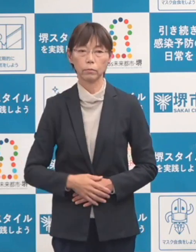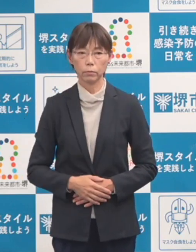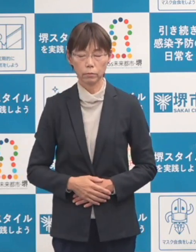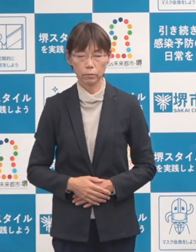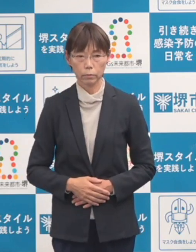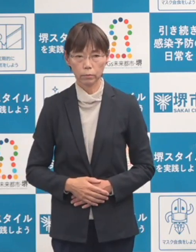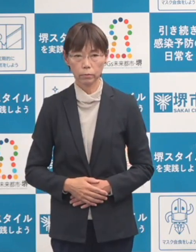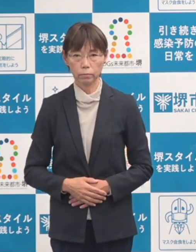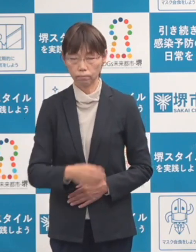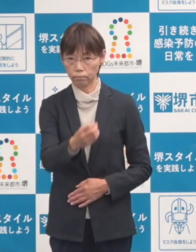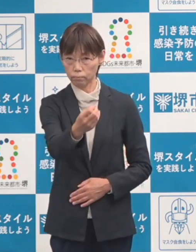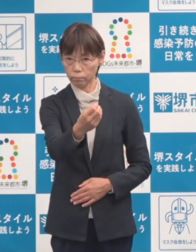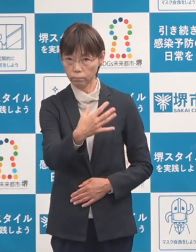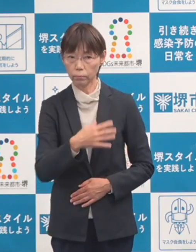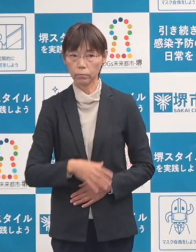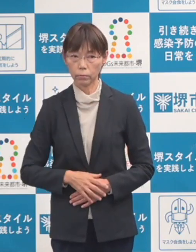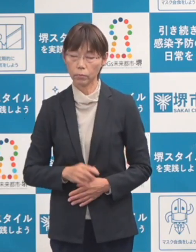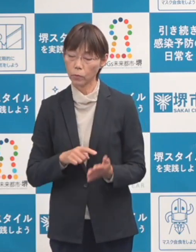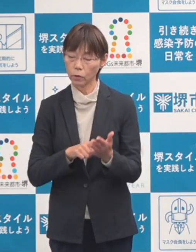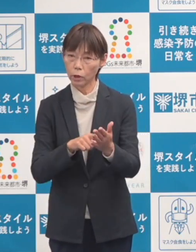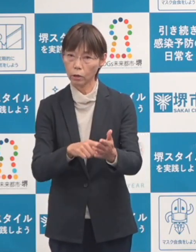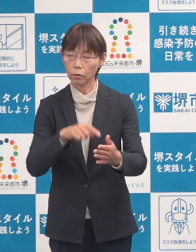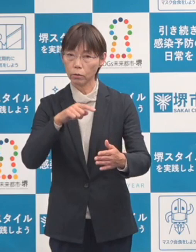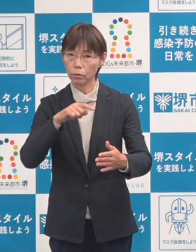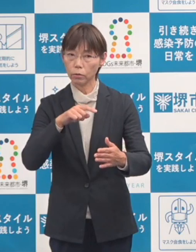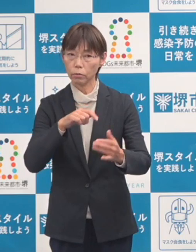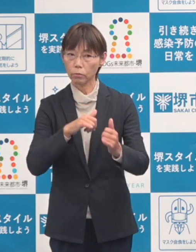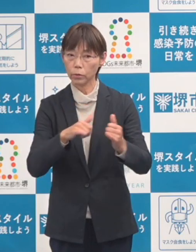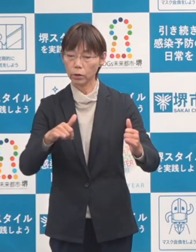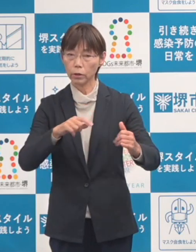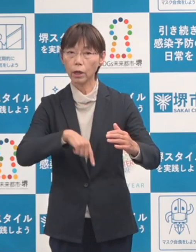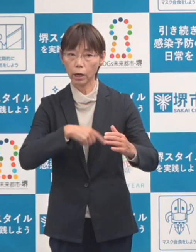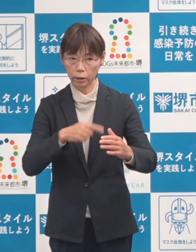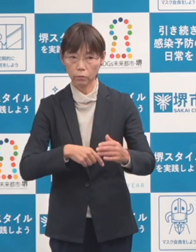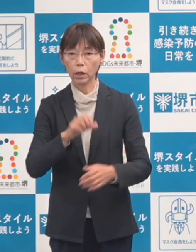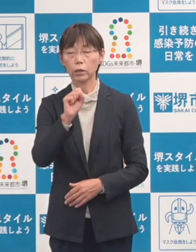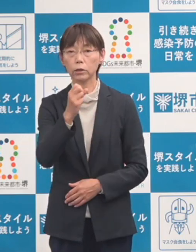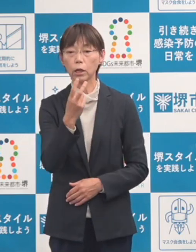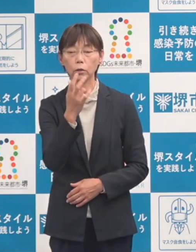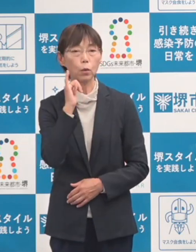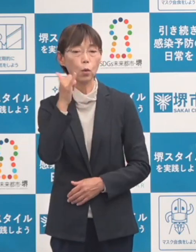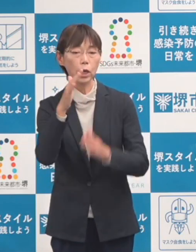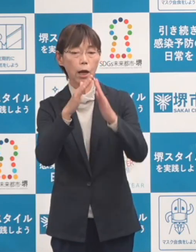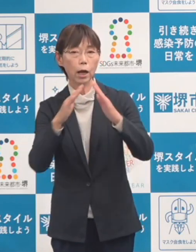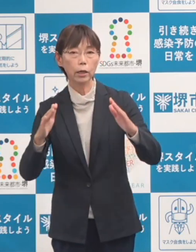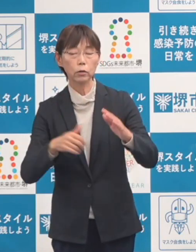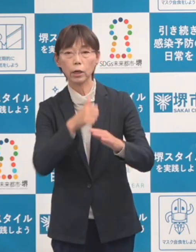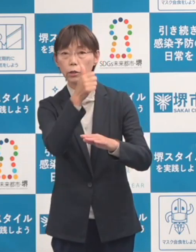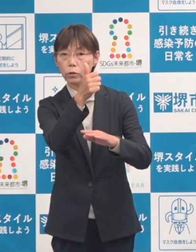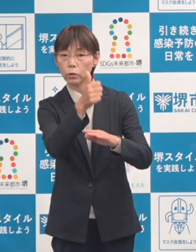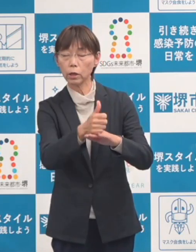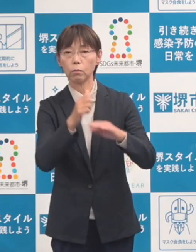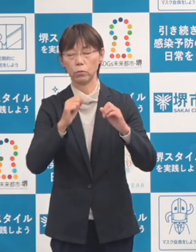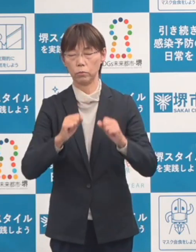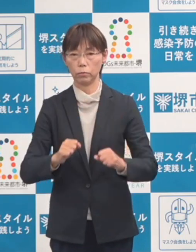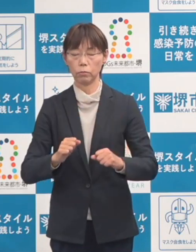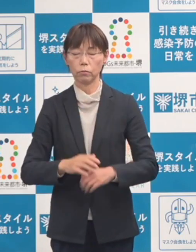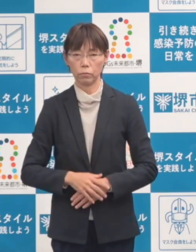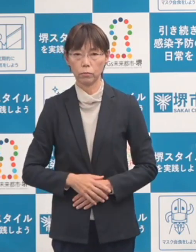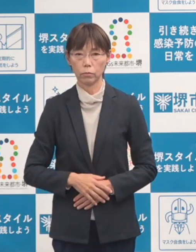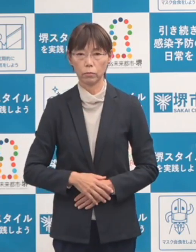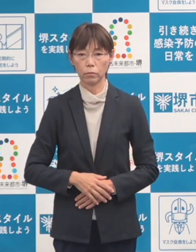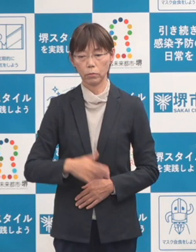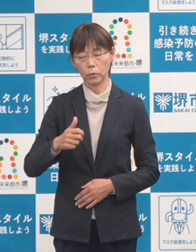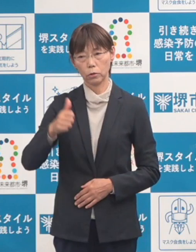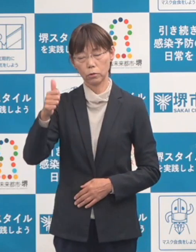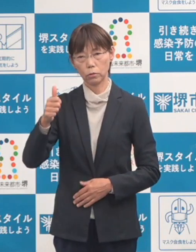それと請求人の中には、里親会の会長さんもいらっしゃったと思うんですけれども、市長としては